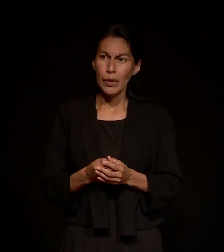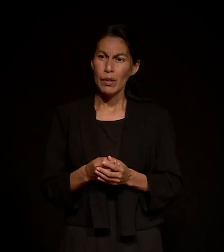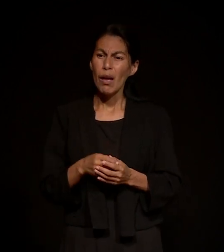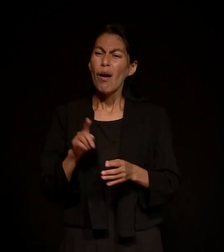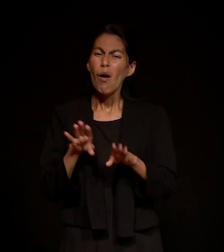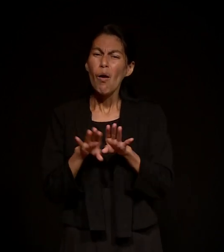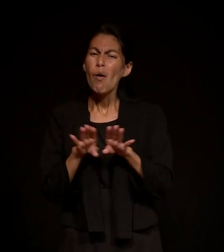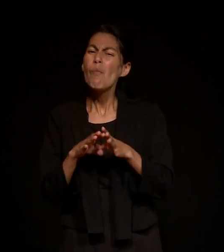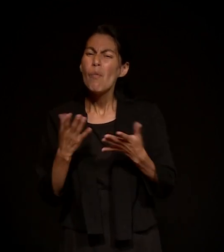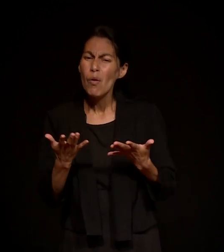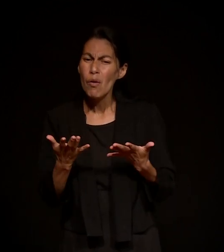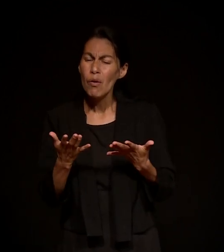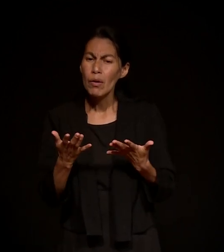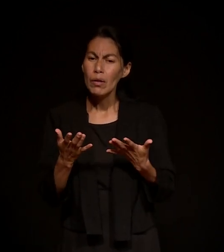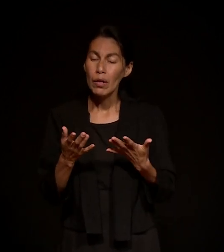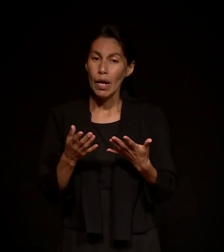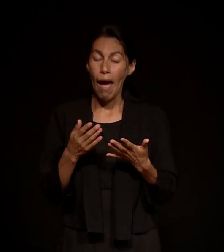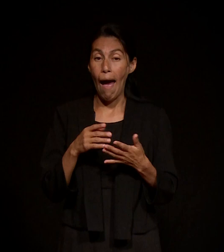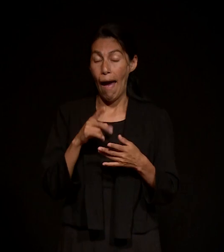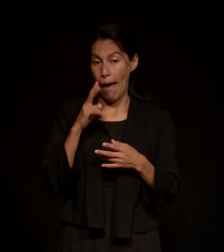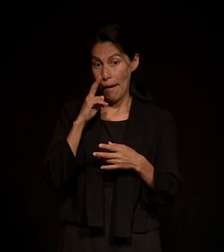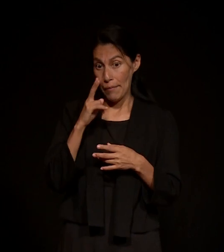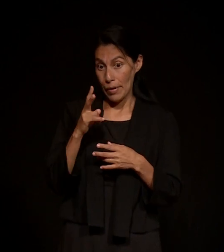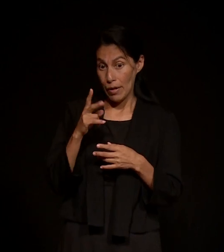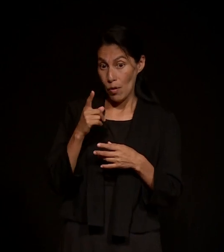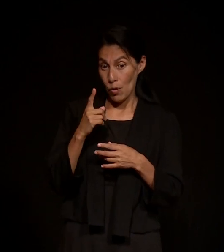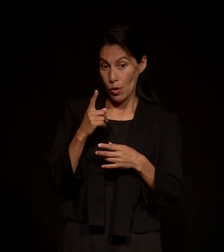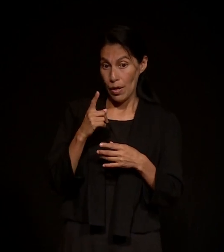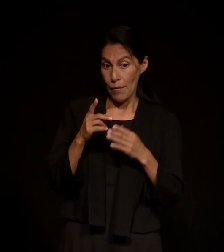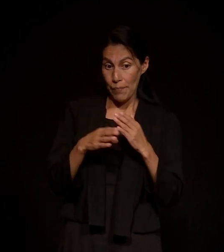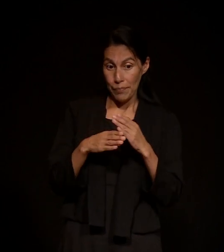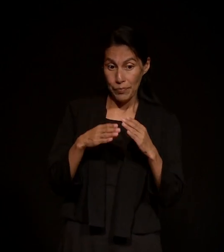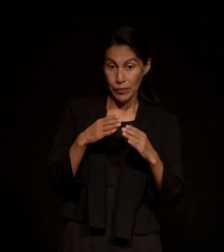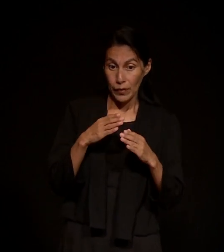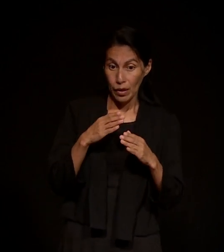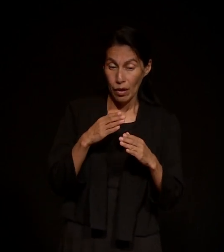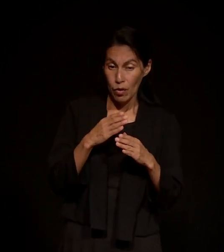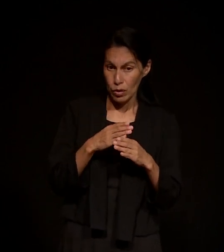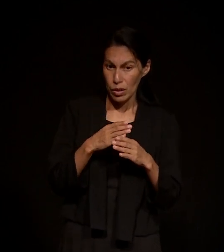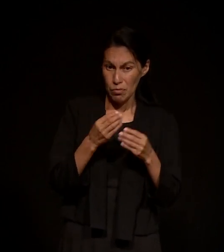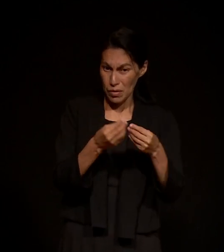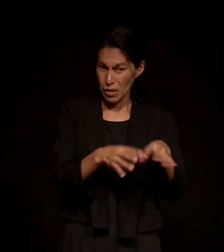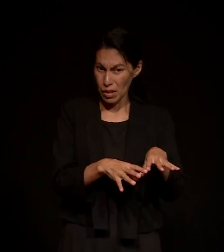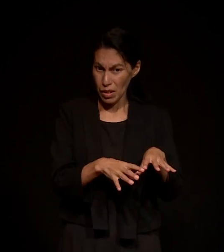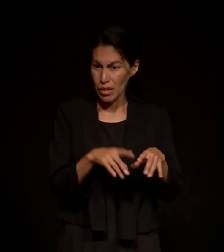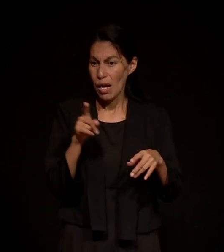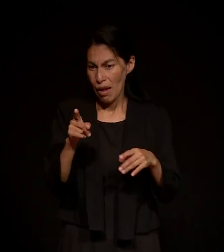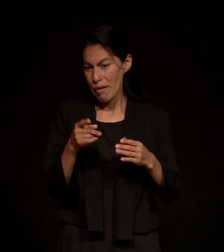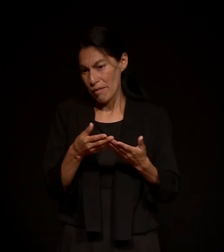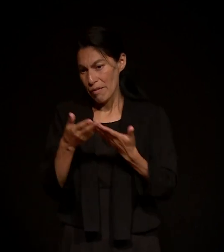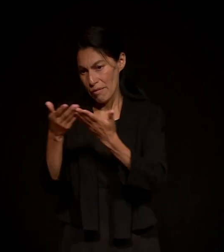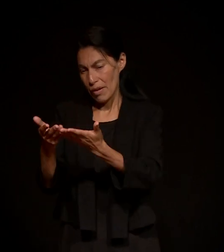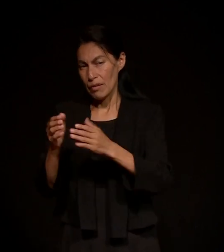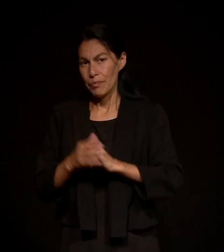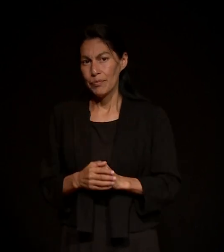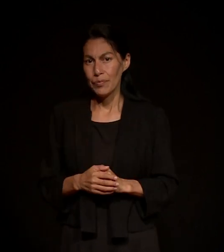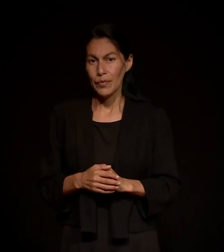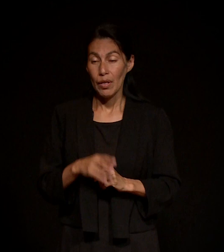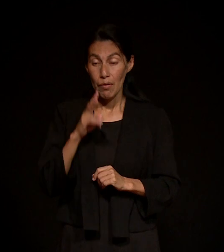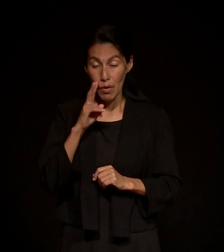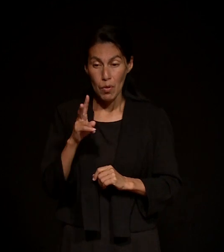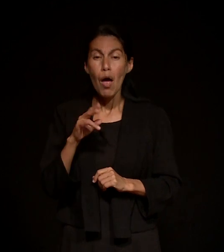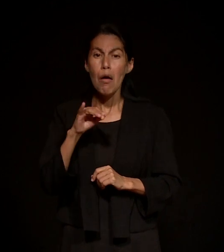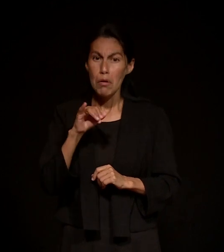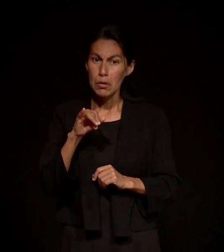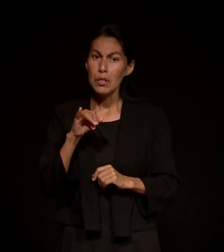una cartera a las cosas perdidas. Y ya le explicamos que fue una persona que